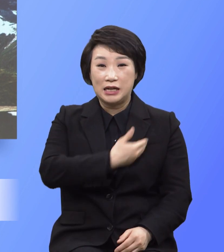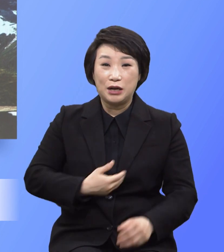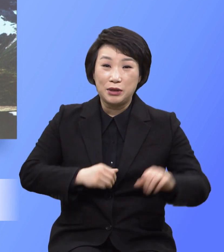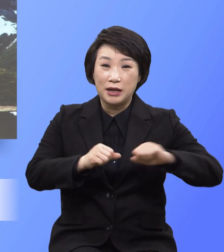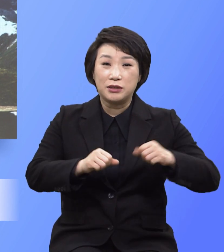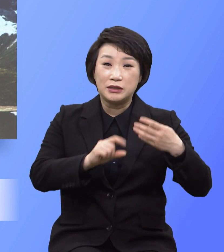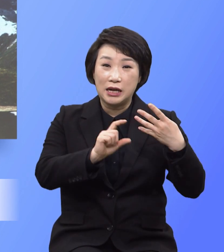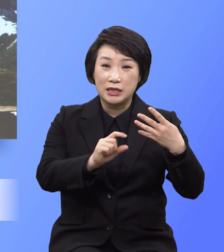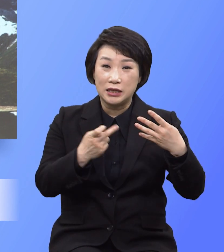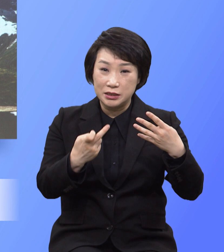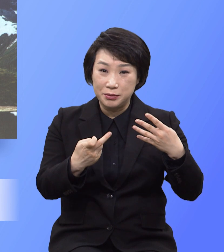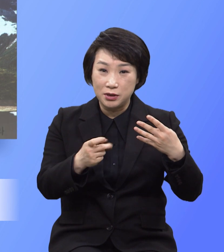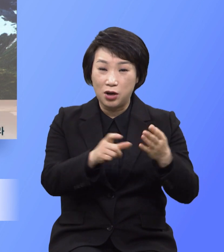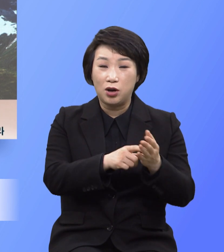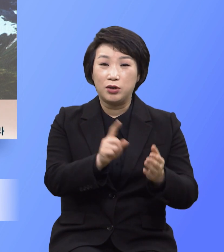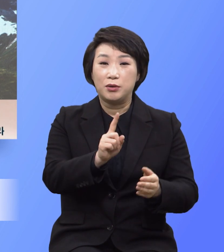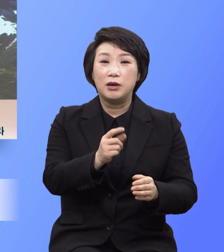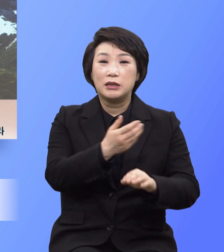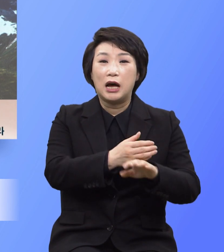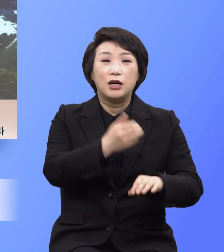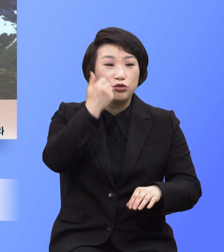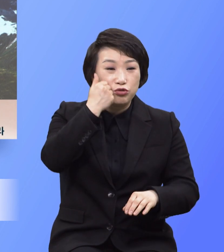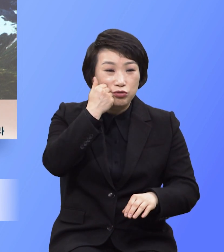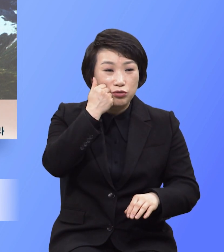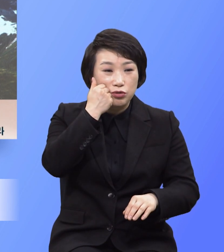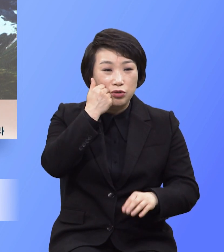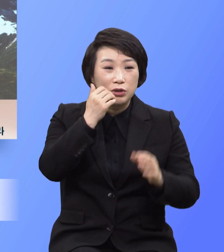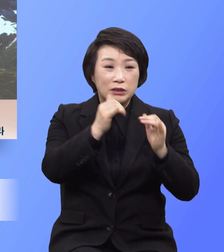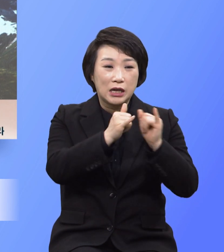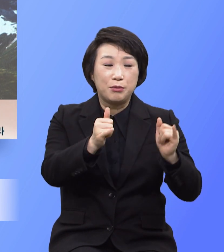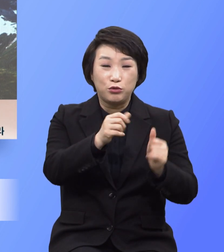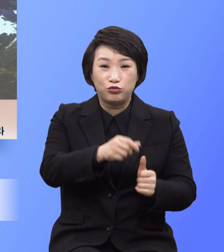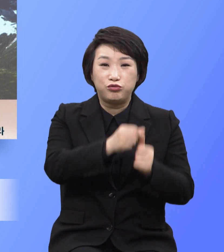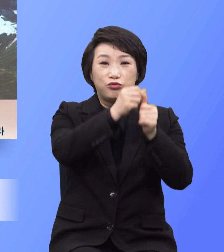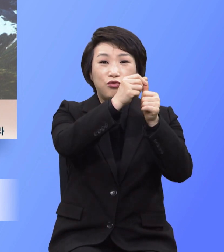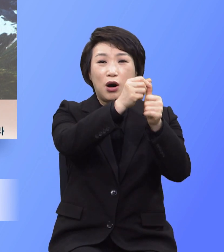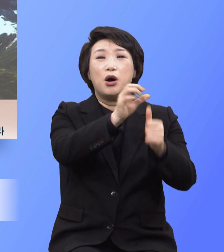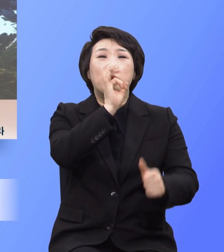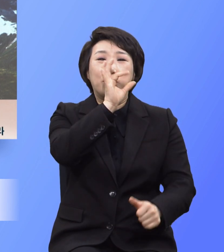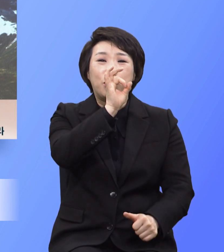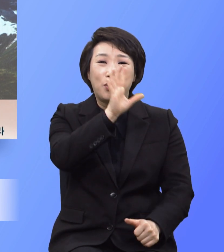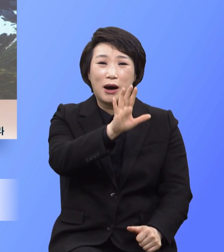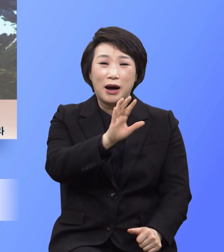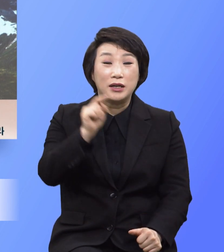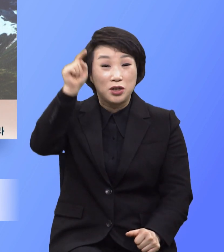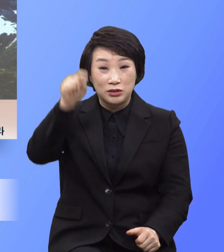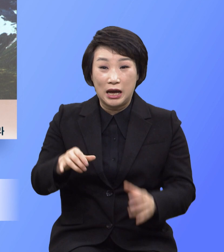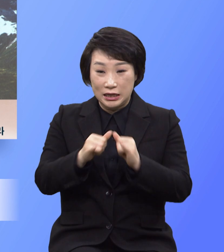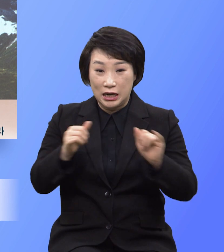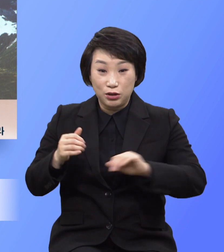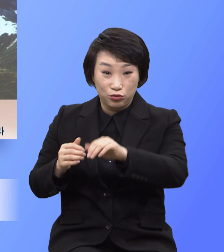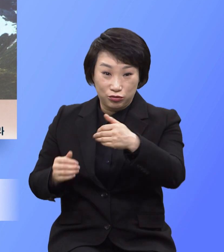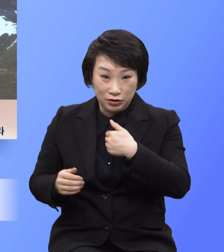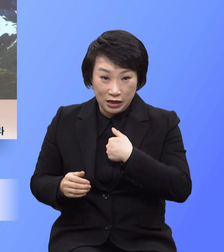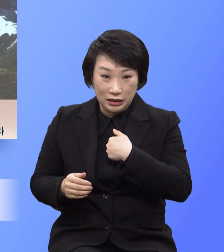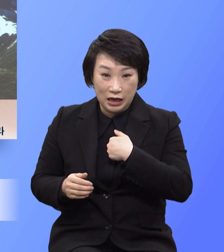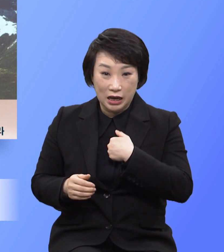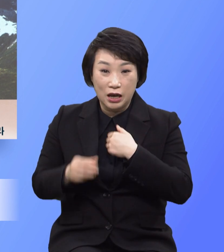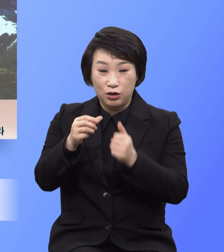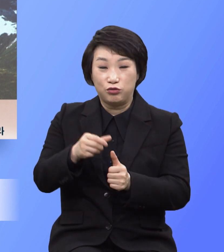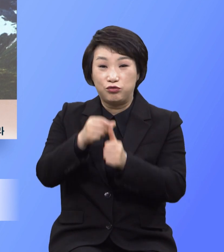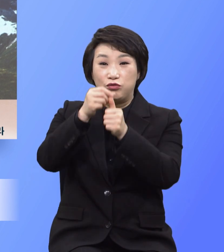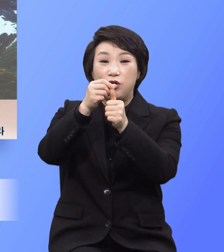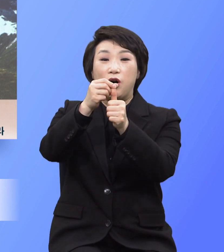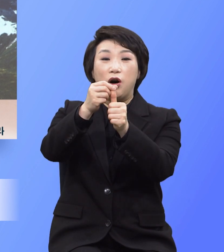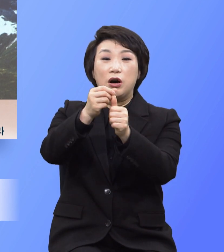사도행전 4장 12절에 다른 이로서는 얻을 수 없나니 천하인간의 구원을